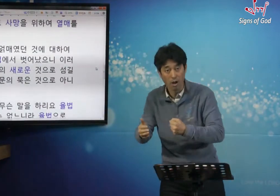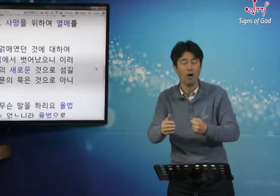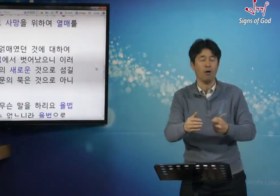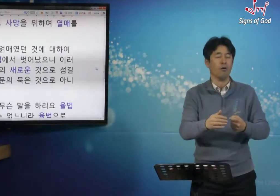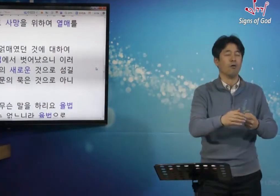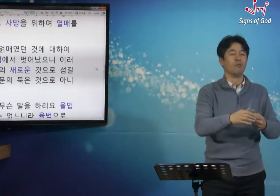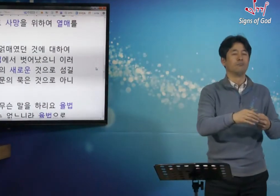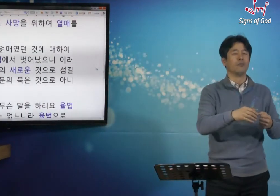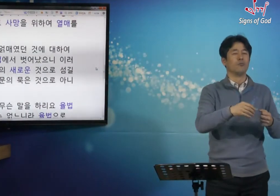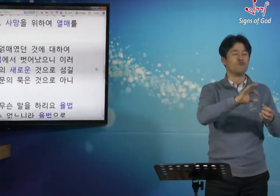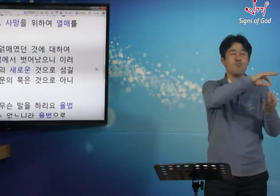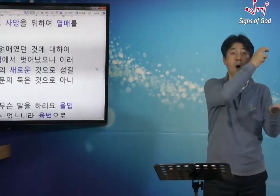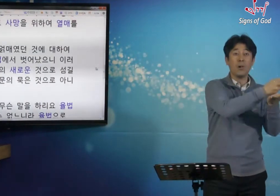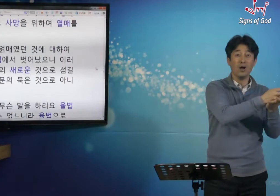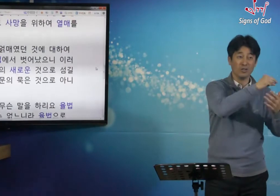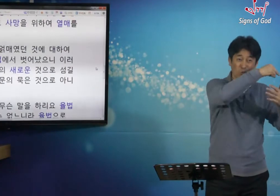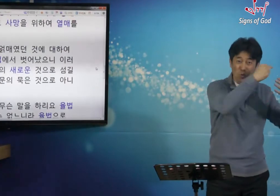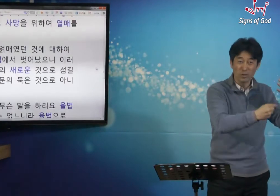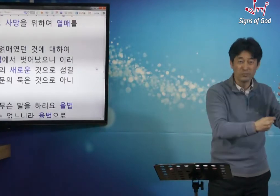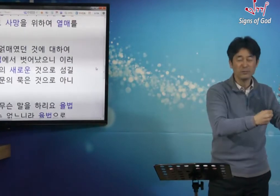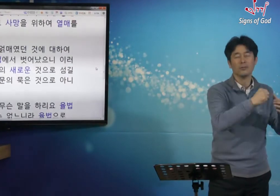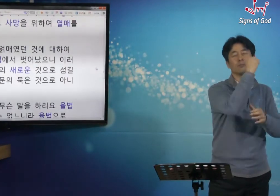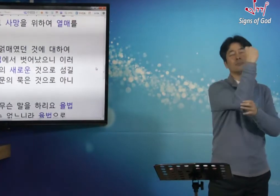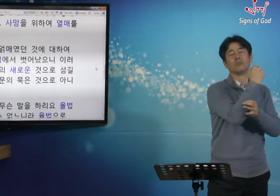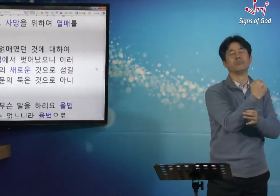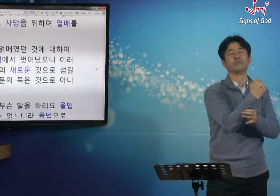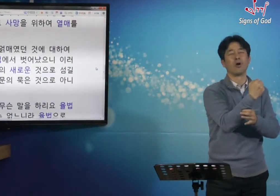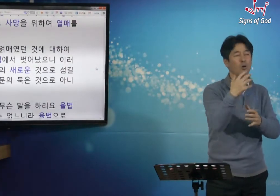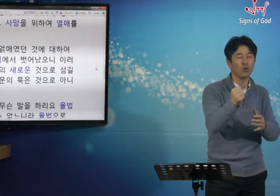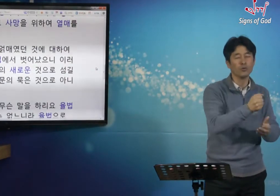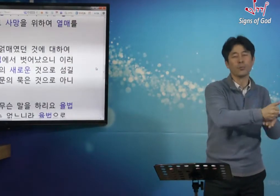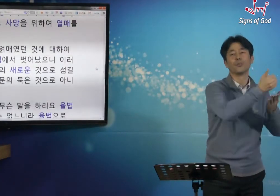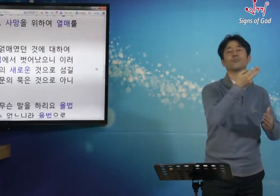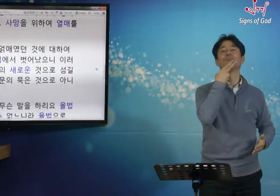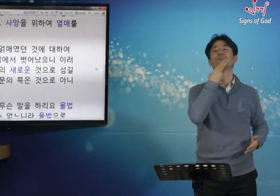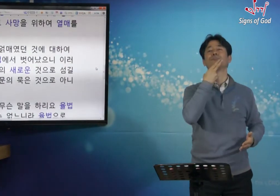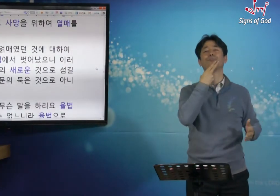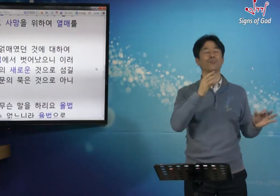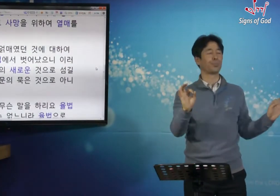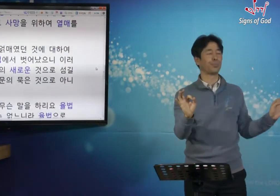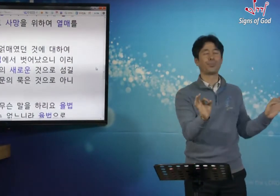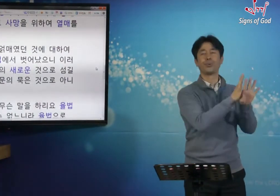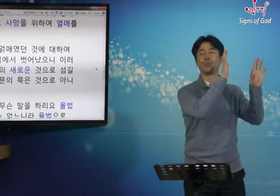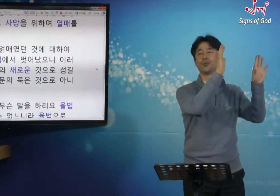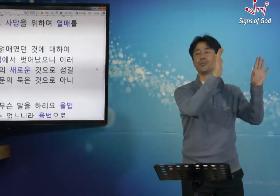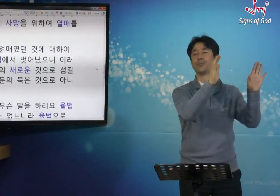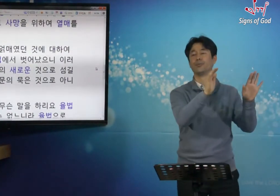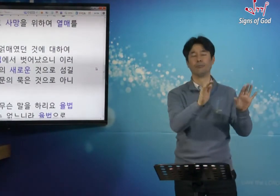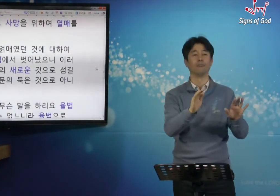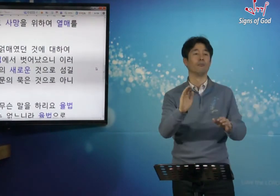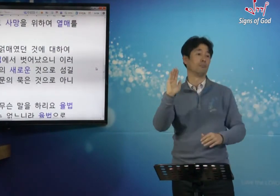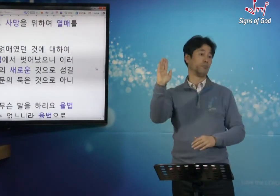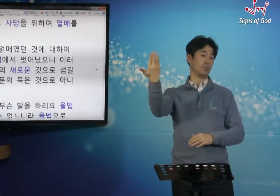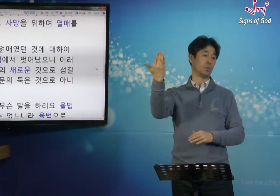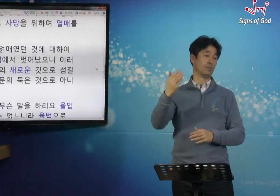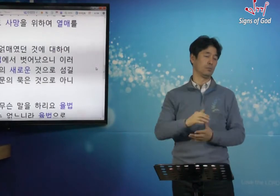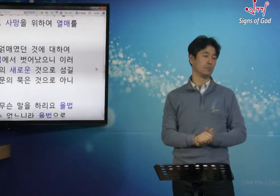우리가 영의 새로운 것으로 섬길 것이요. 이제는 율법의 그 조문, 그것은 묵은 것이고 더 이상 우리를